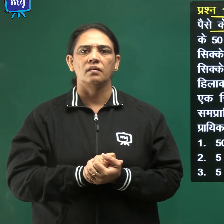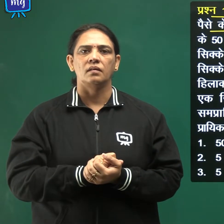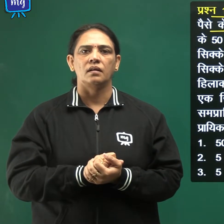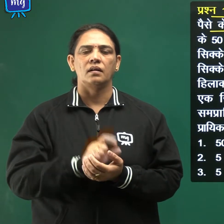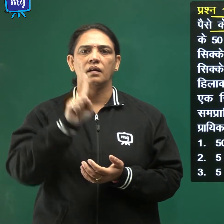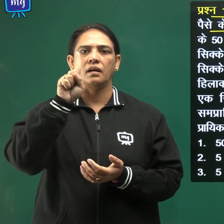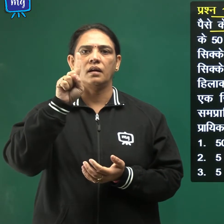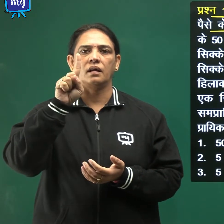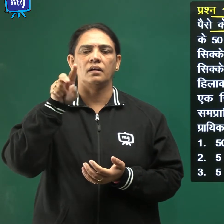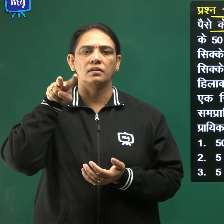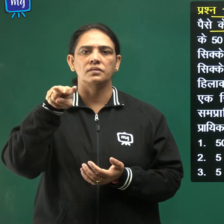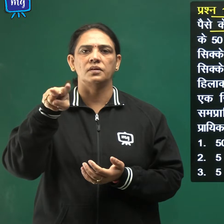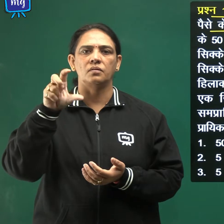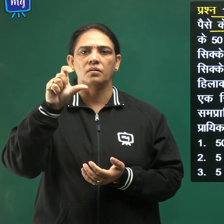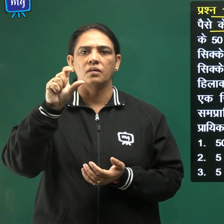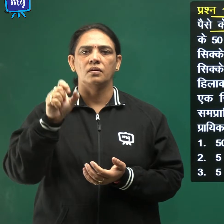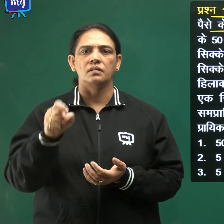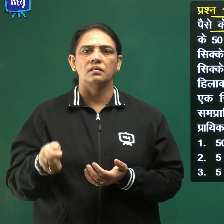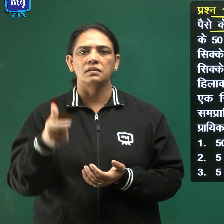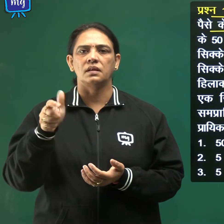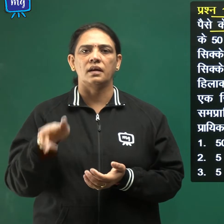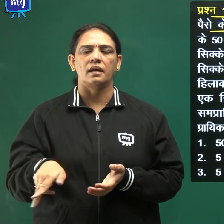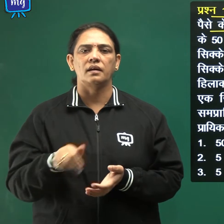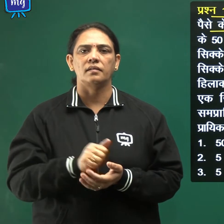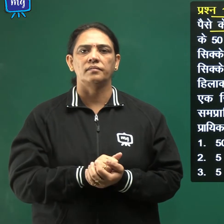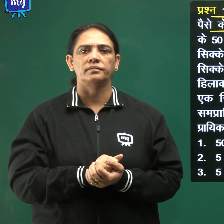के सौ सिक्के हैं कि फिल्म